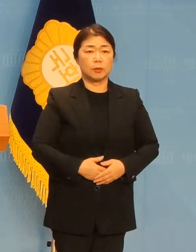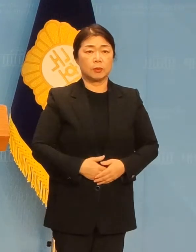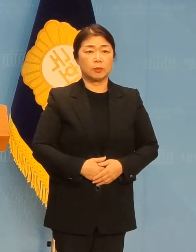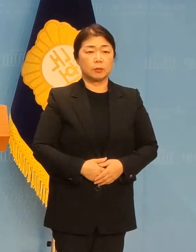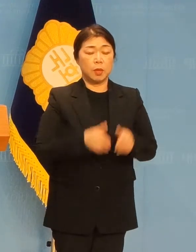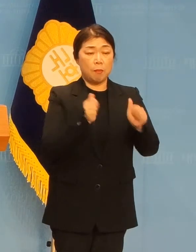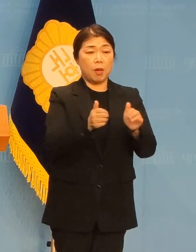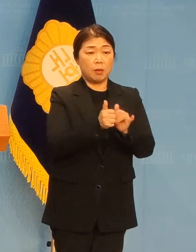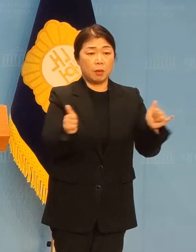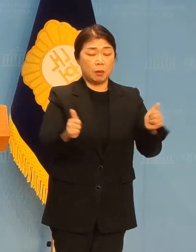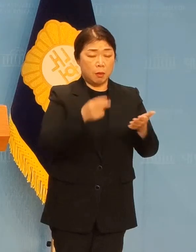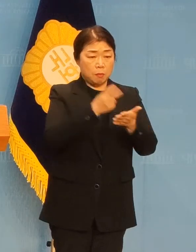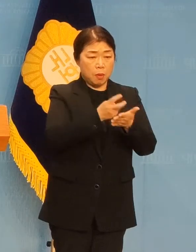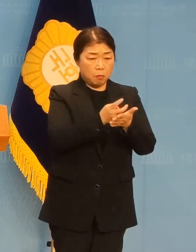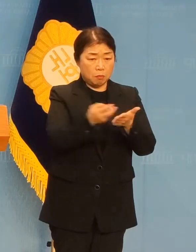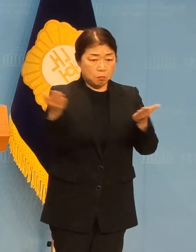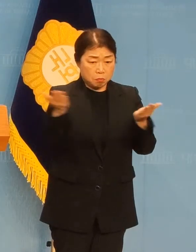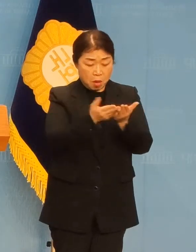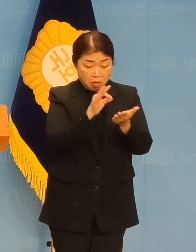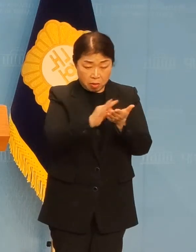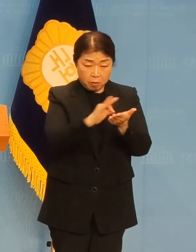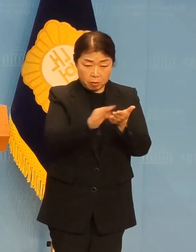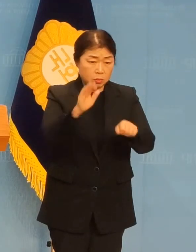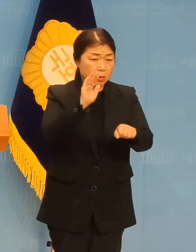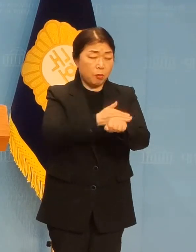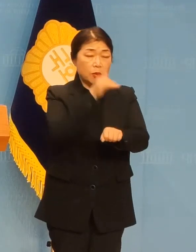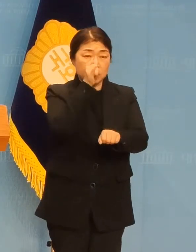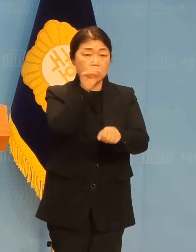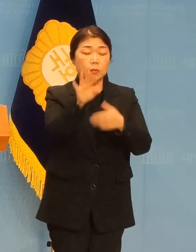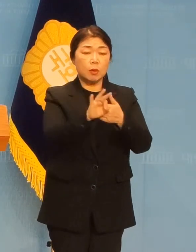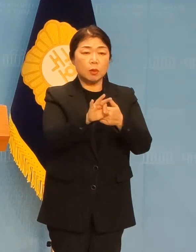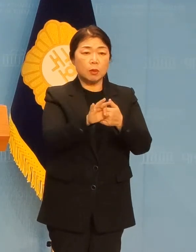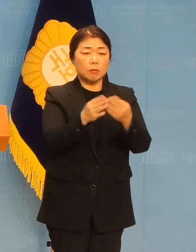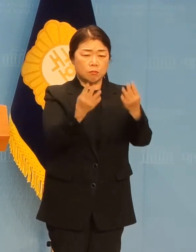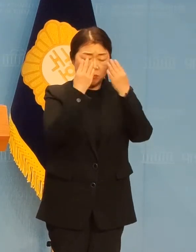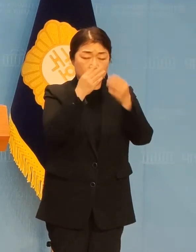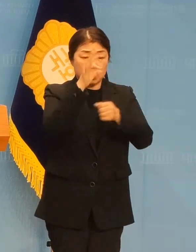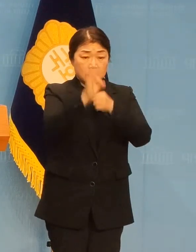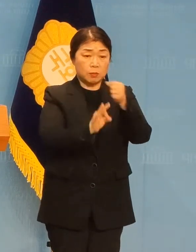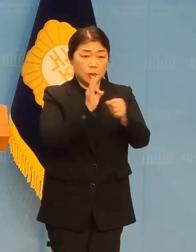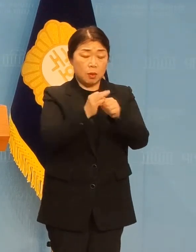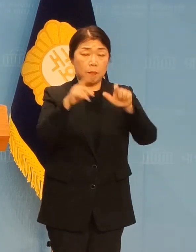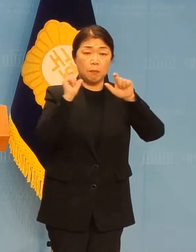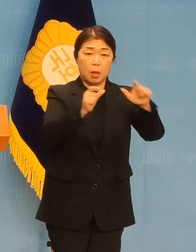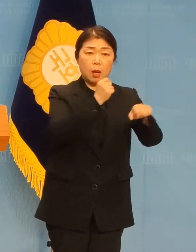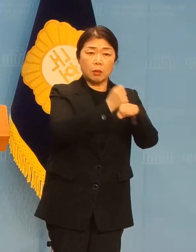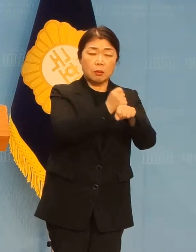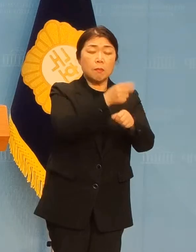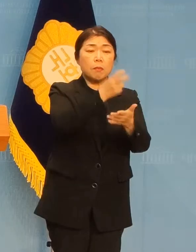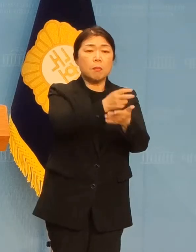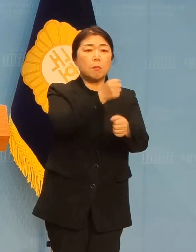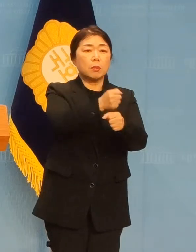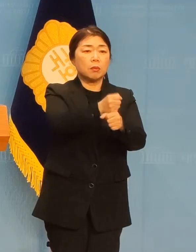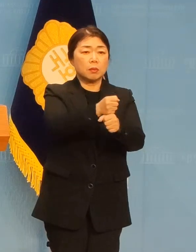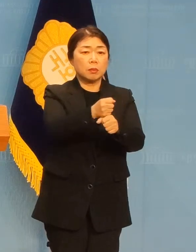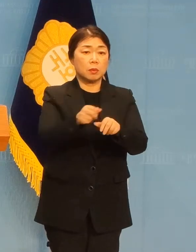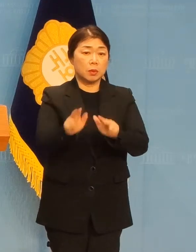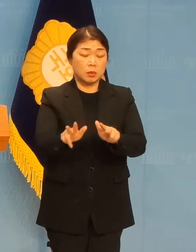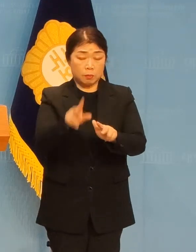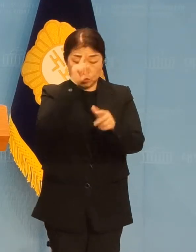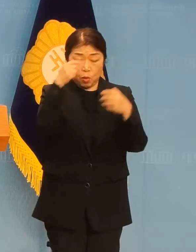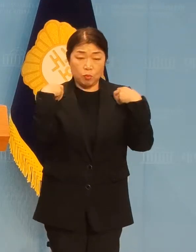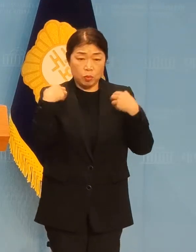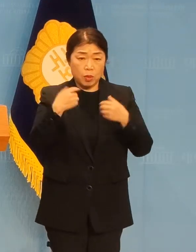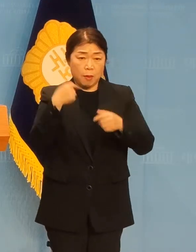판사가 법령을 잘못 적용하면 최대 징역 10년에 처하겠다는 것으로 정권의 입맛에 맞는